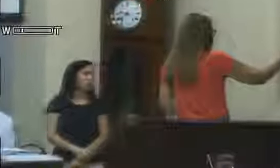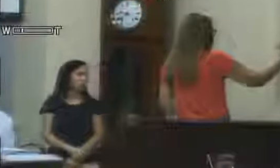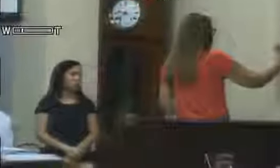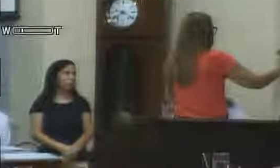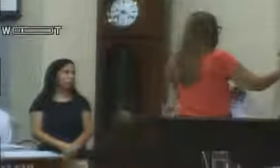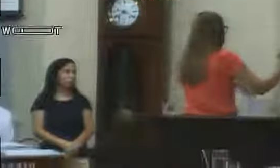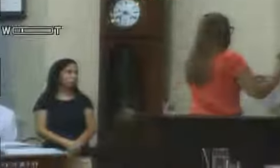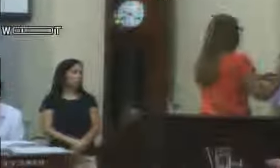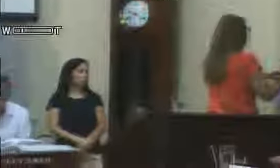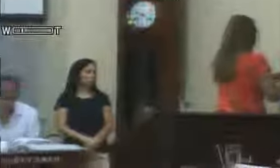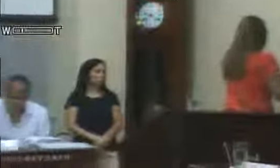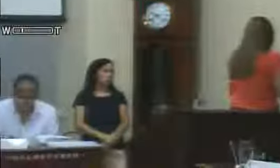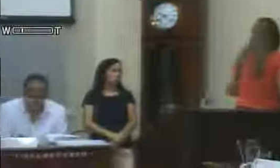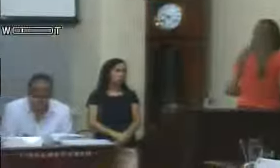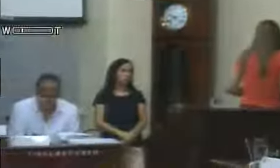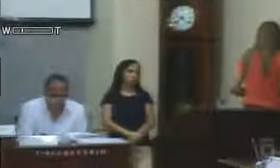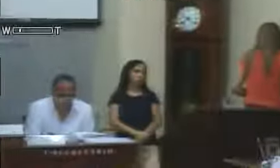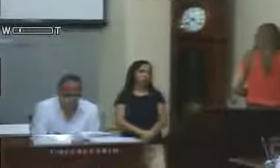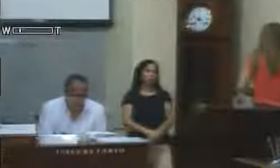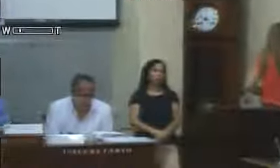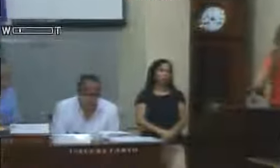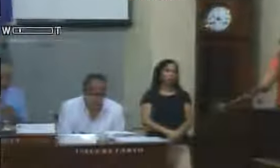Agora, a senhora